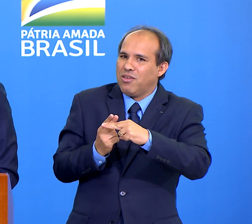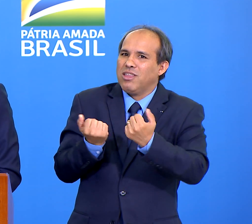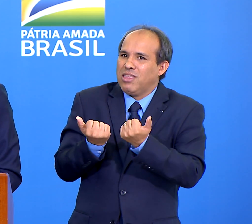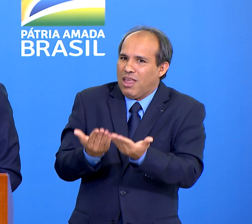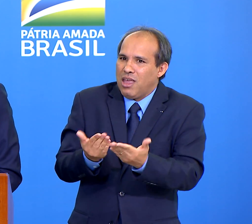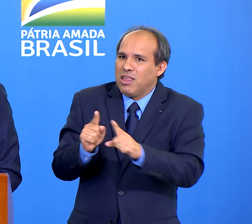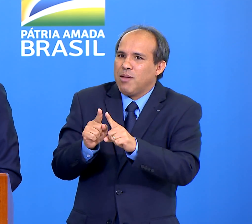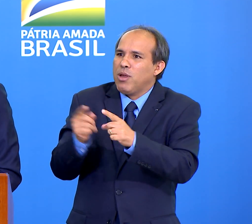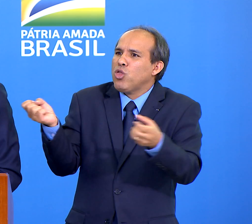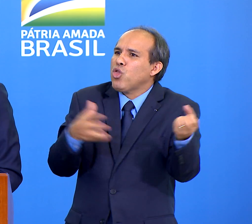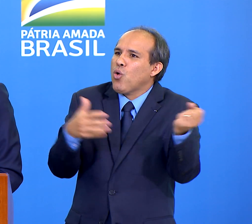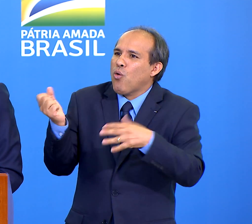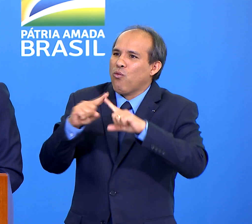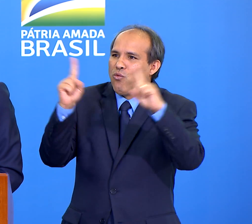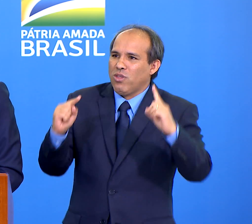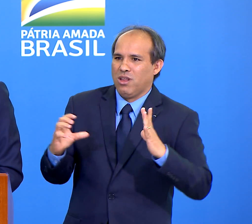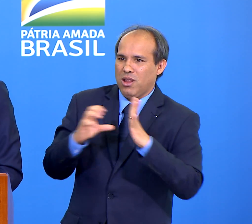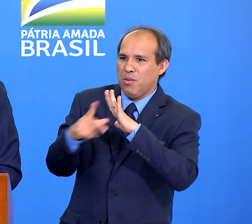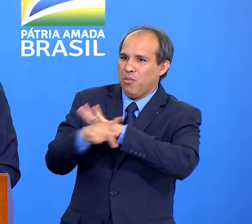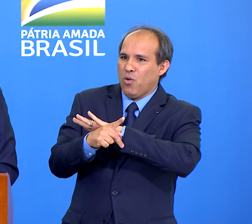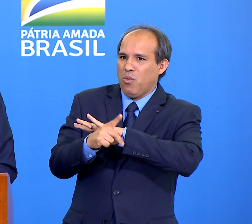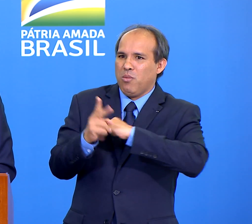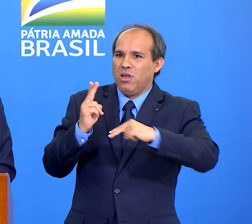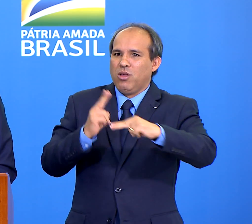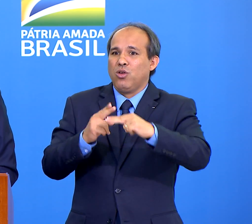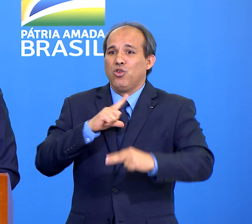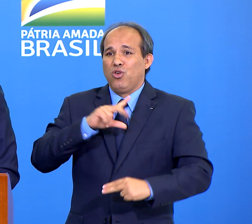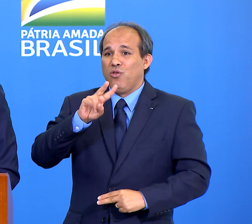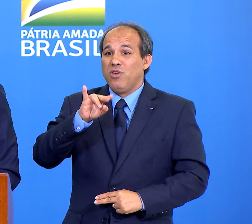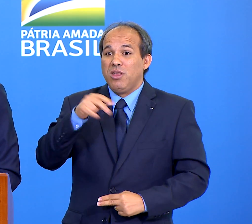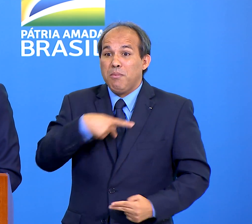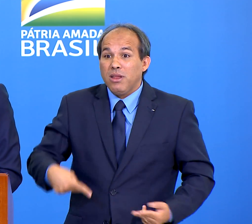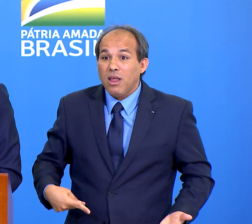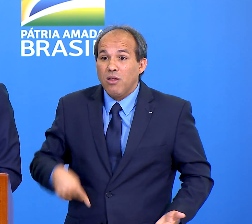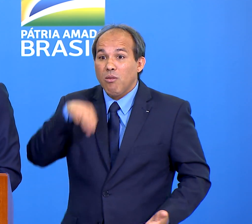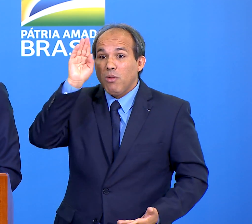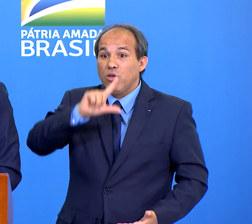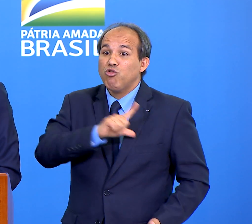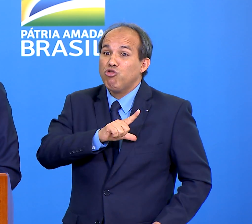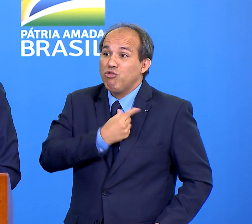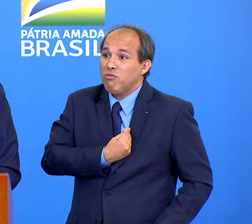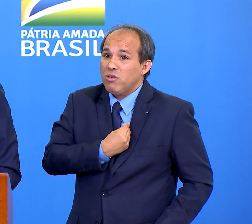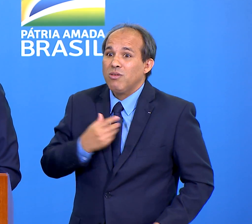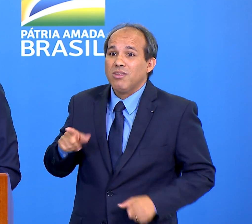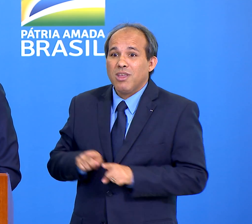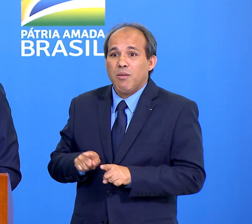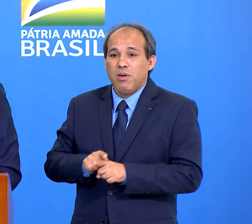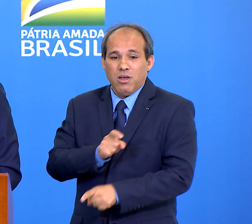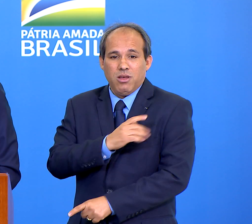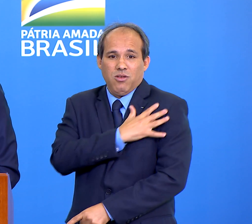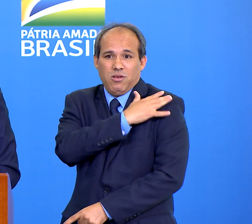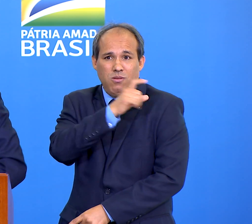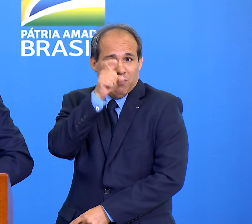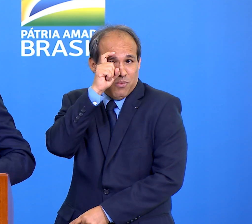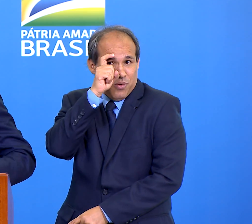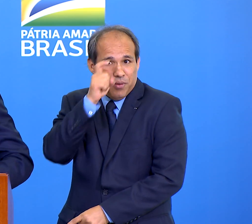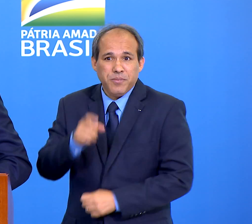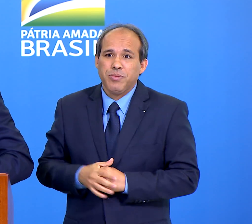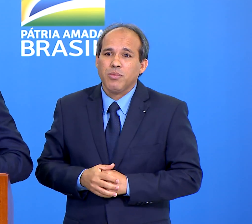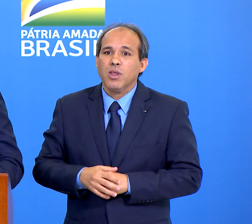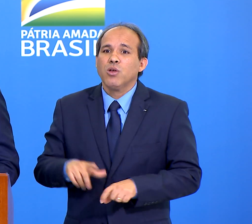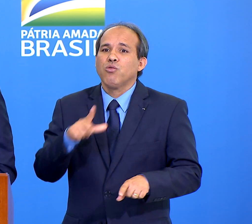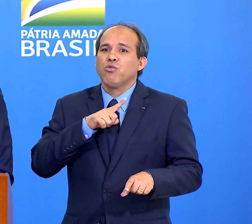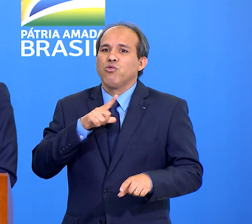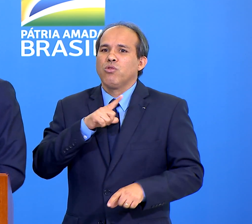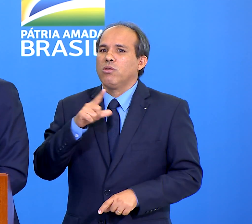todos os novos funcionários da Caixa nós temos o vice-presidente do Brasil aqui o general Mourão nós